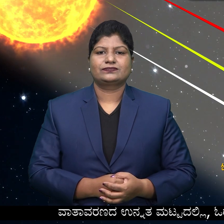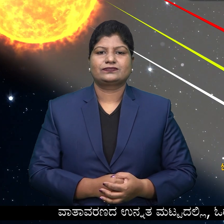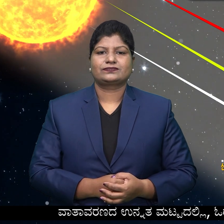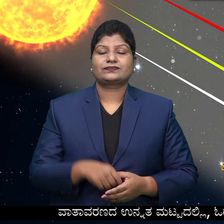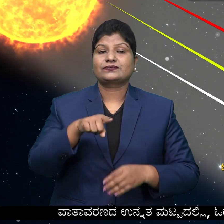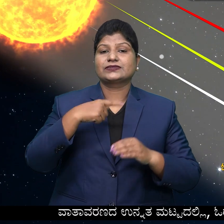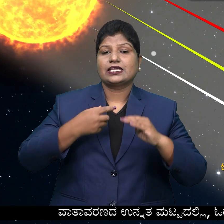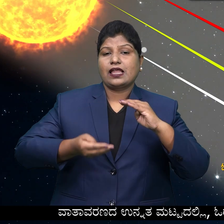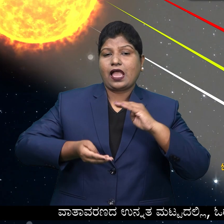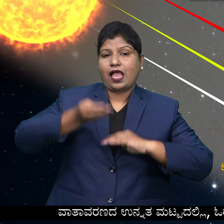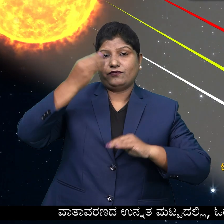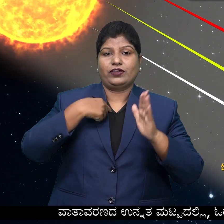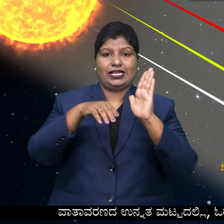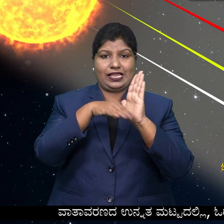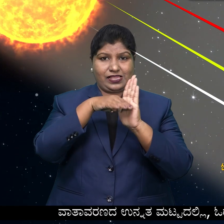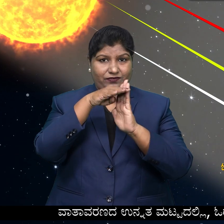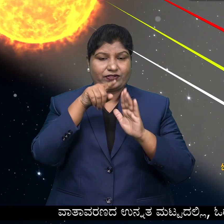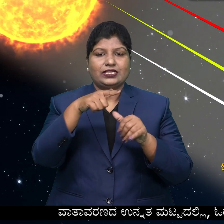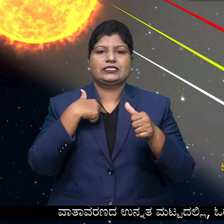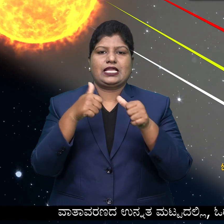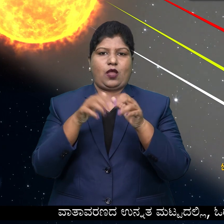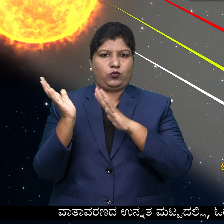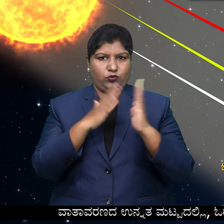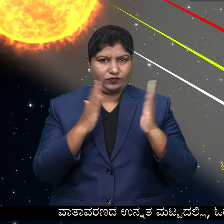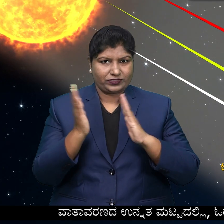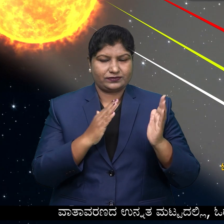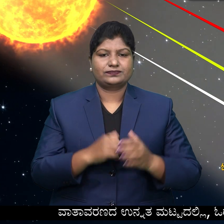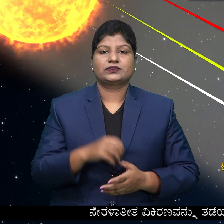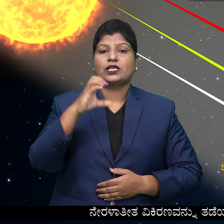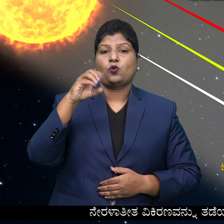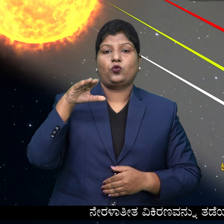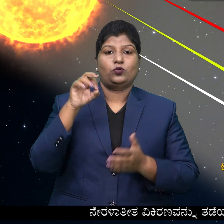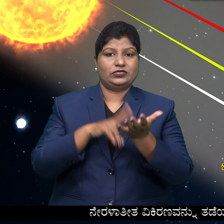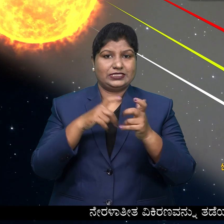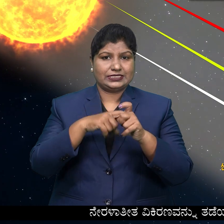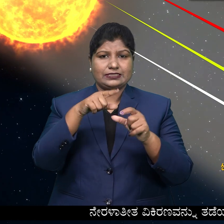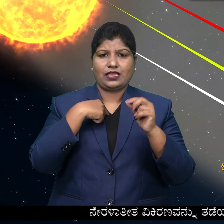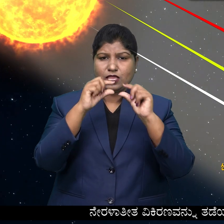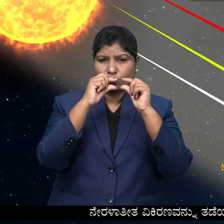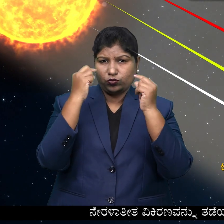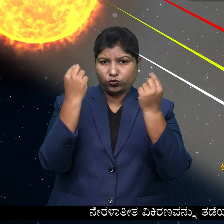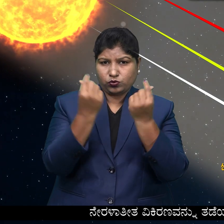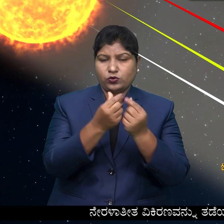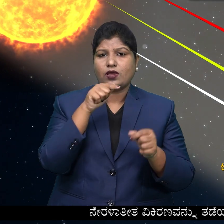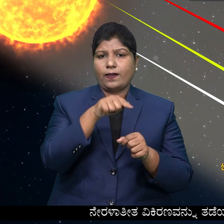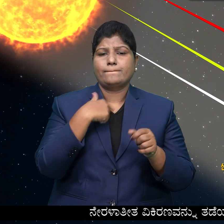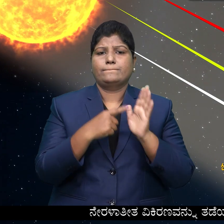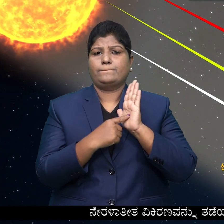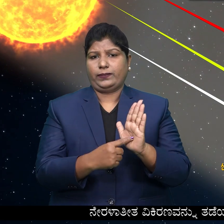ವಾತಾವರಣದ ಉನ್ನತ ಮಟ್ಟದಲ್ಲಿ ಓಝೋನ್ ಭೂಮಿಯ ಮೇಲ್ಮೈಯನ್ನ ತಲುಪದಂತೆ ನೇರಳಾತೀತ ವಿಕಿರಣವನ್ನ ತಡೆಯುವ ಅಗತ್ಯ ಕಾರ್ಯವನ್ನ